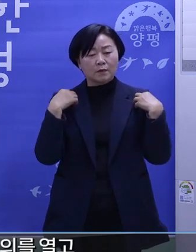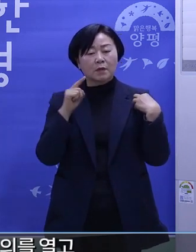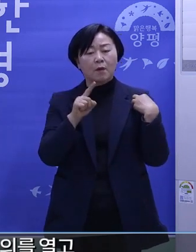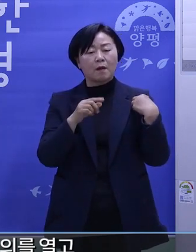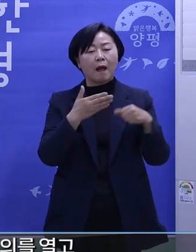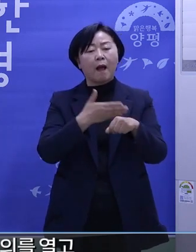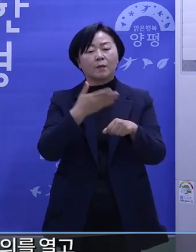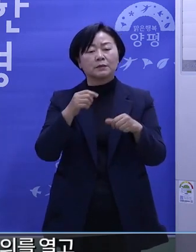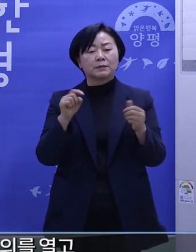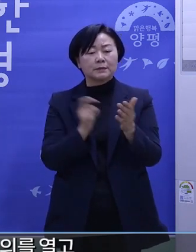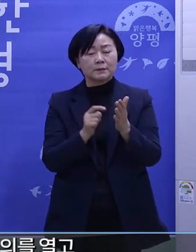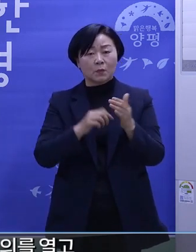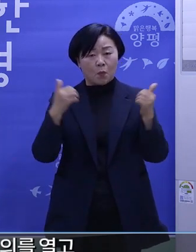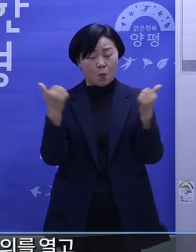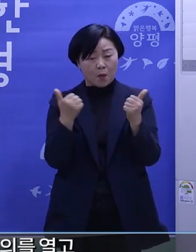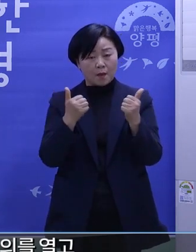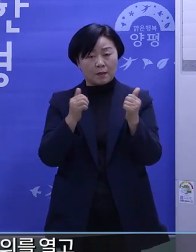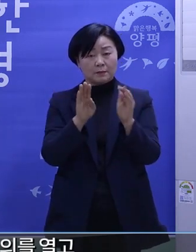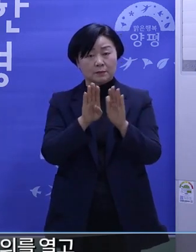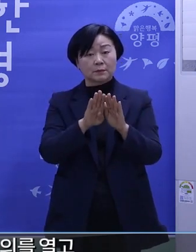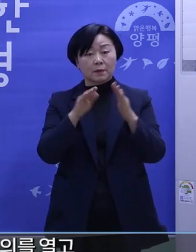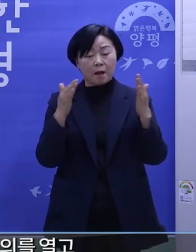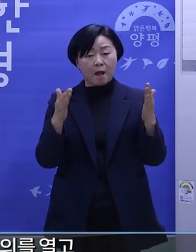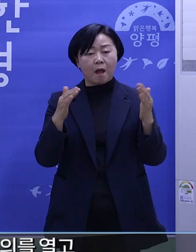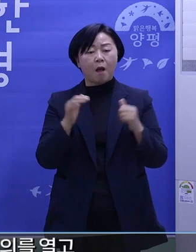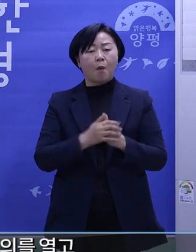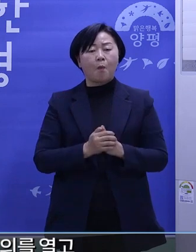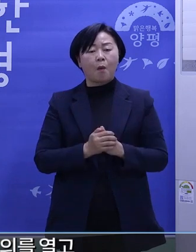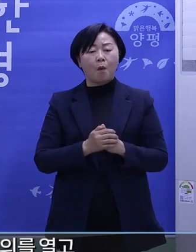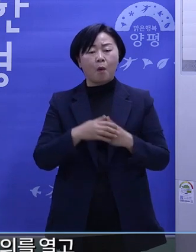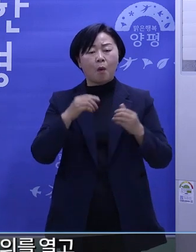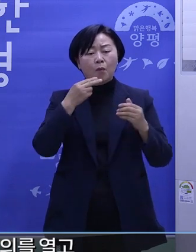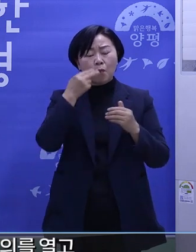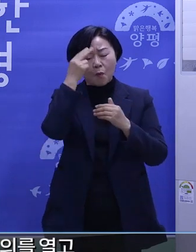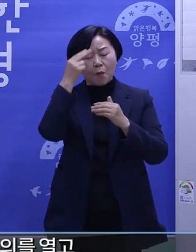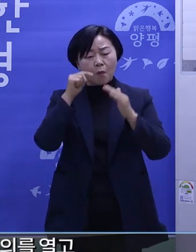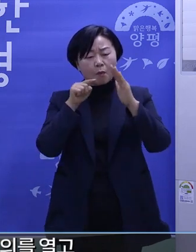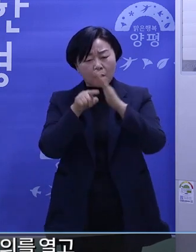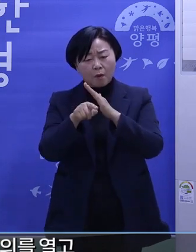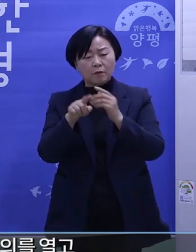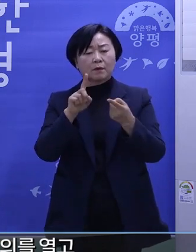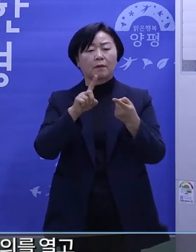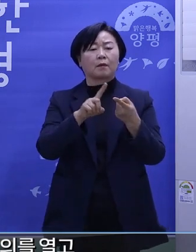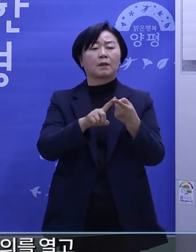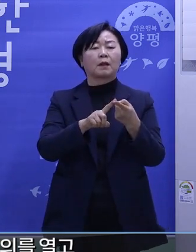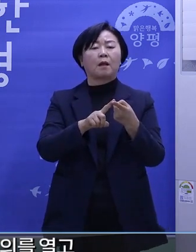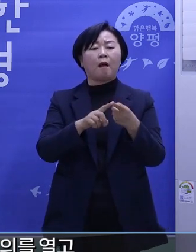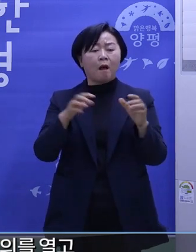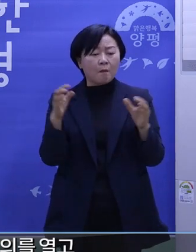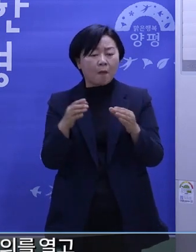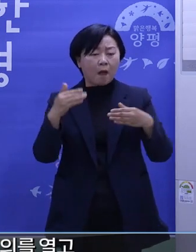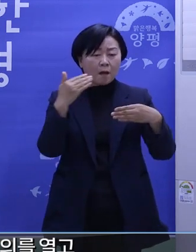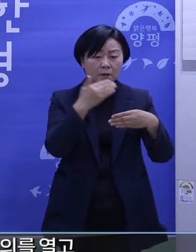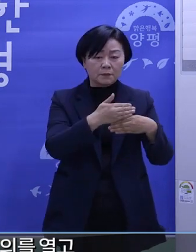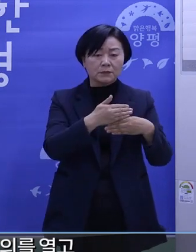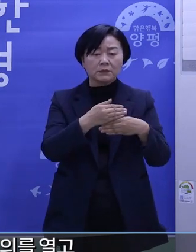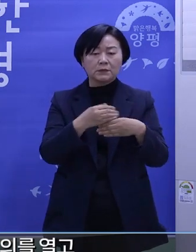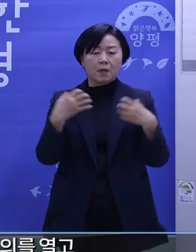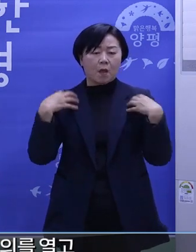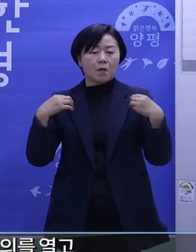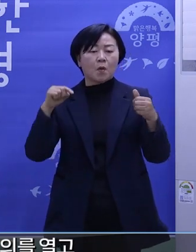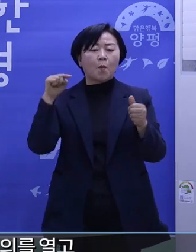9시 긴급재난대책회의를 열고 유흥시설 등에 대한 집합금지